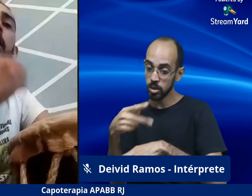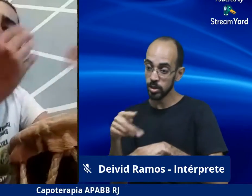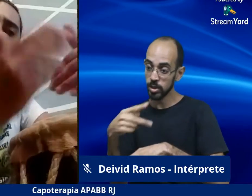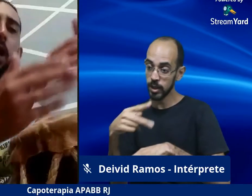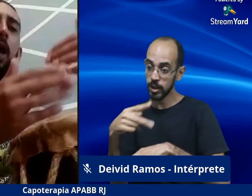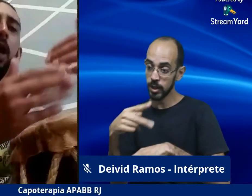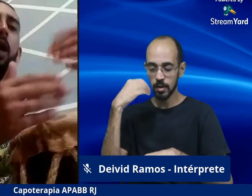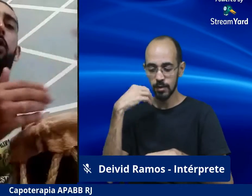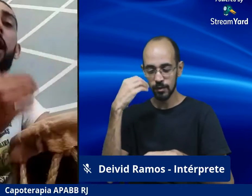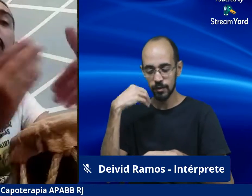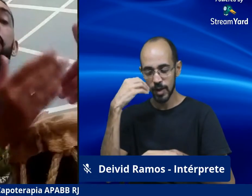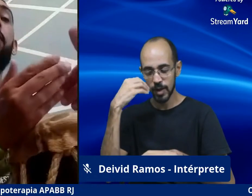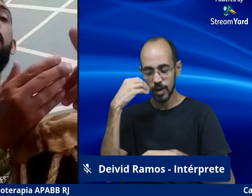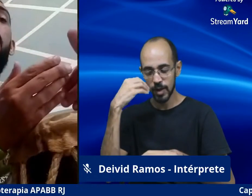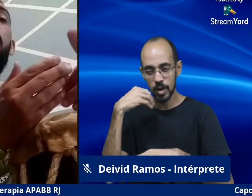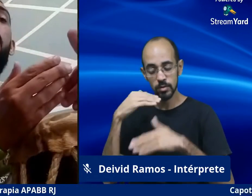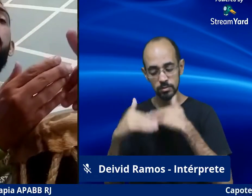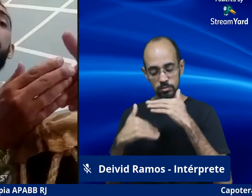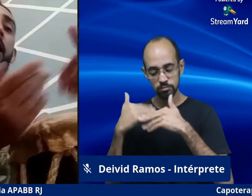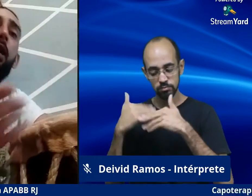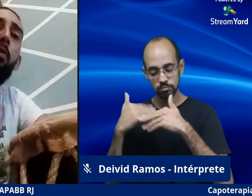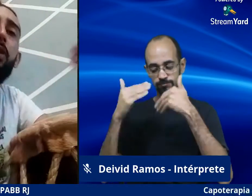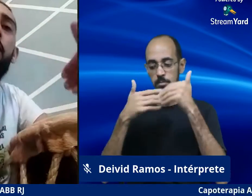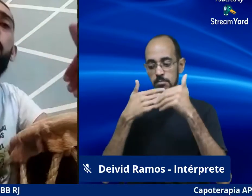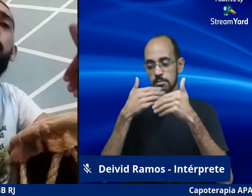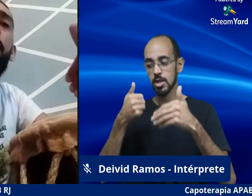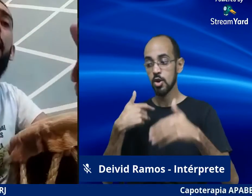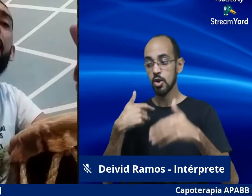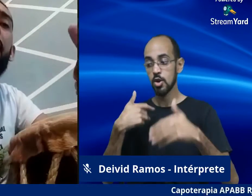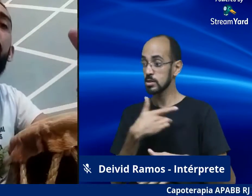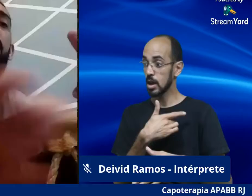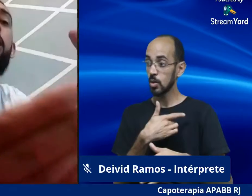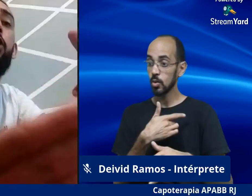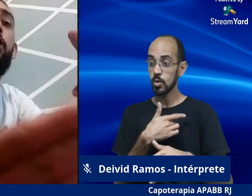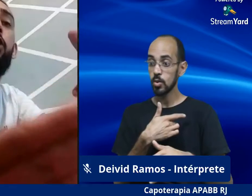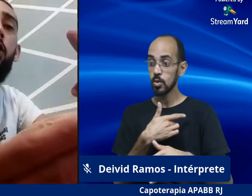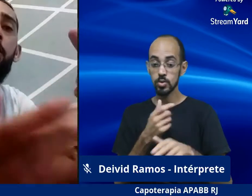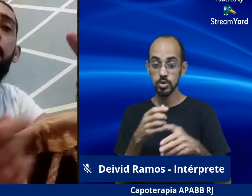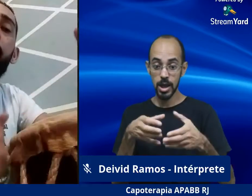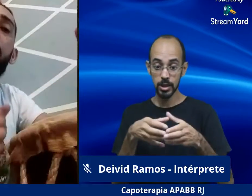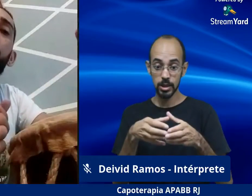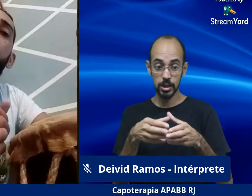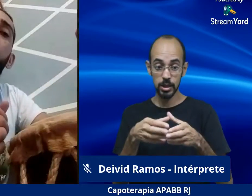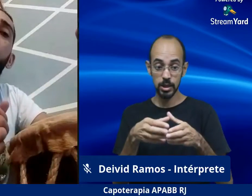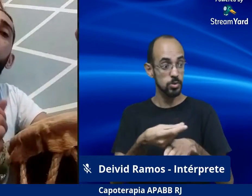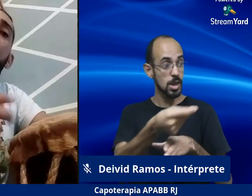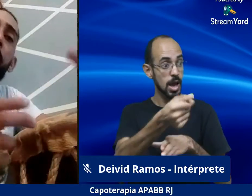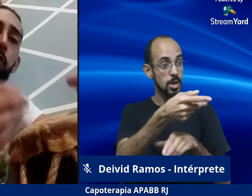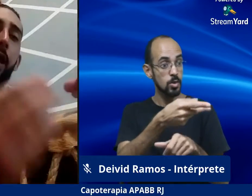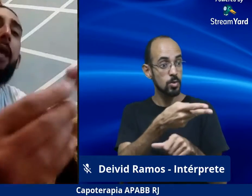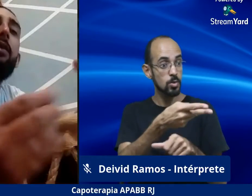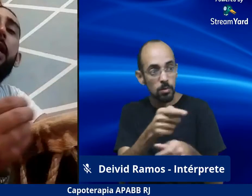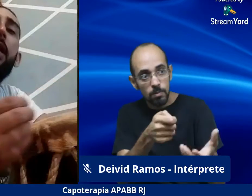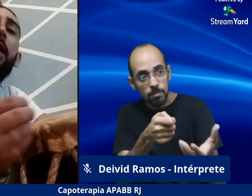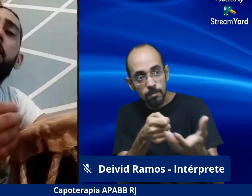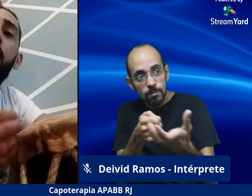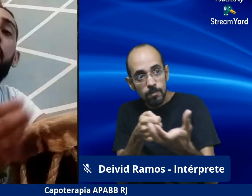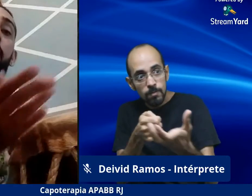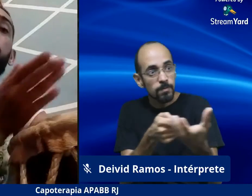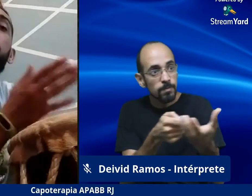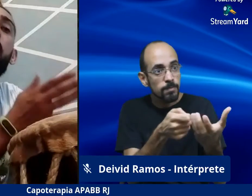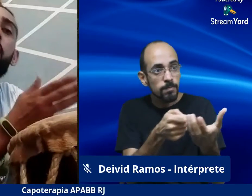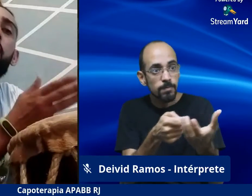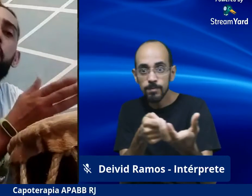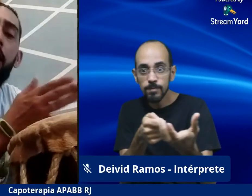ali se curando, já estava bem melhor, e a tribo saiu para caçar e deixou as mulheres e as